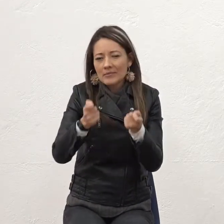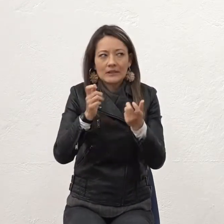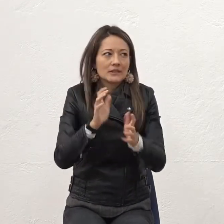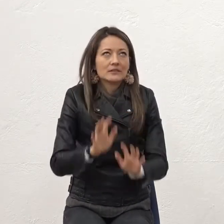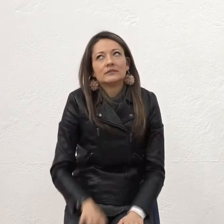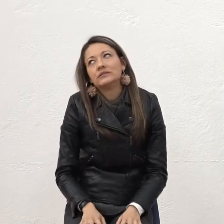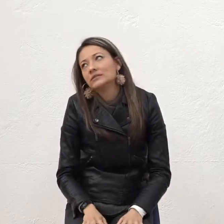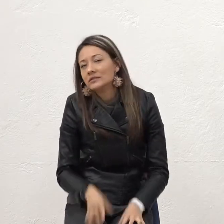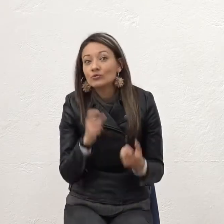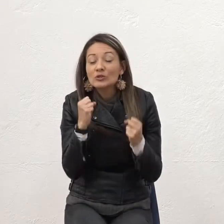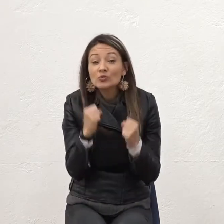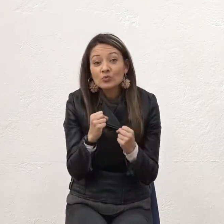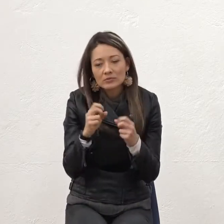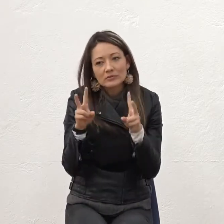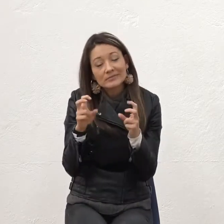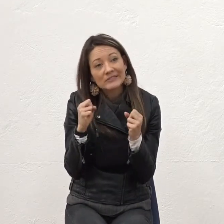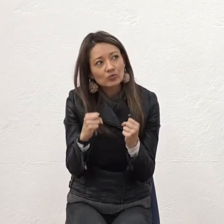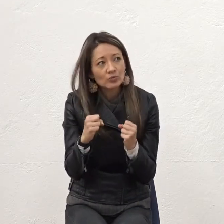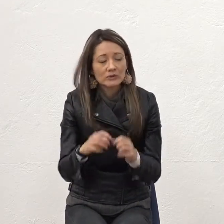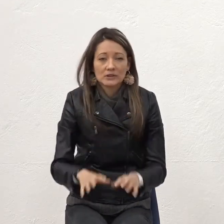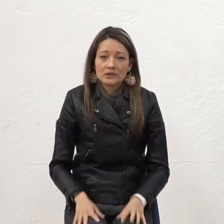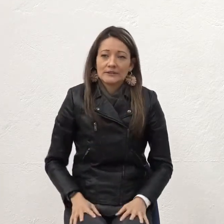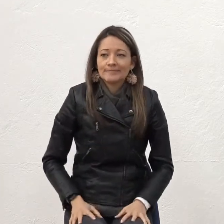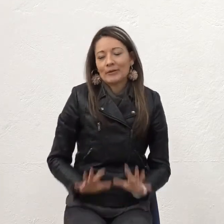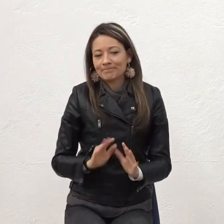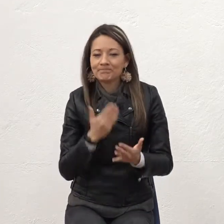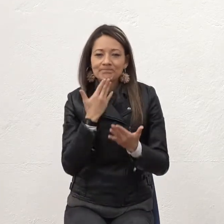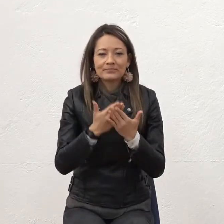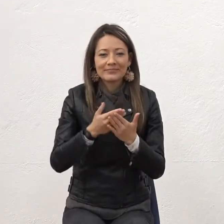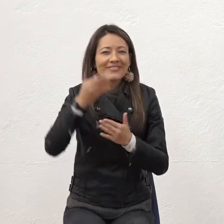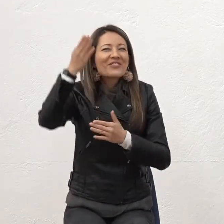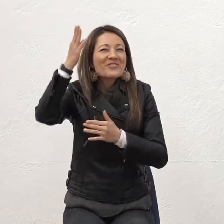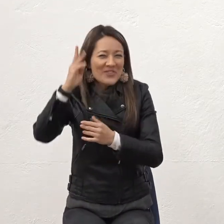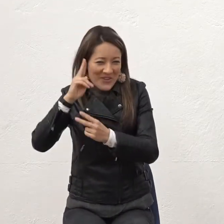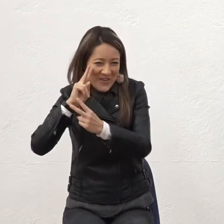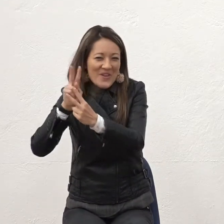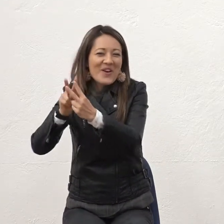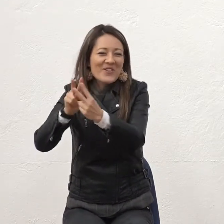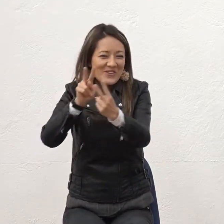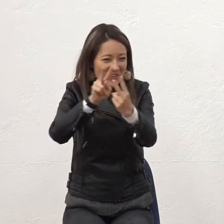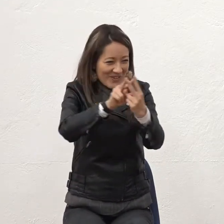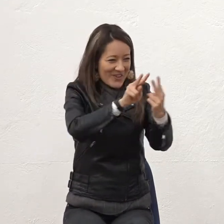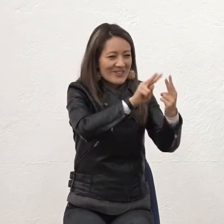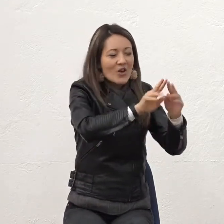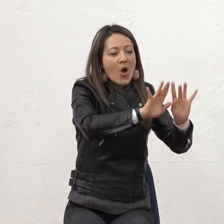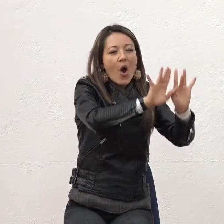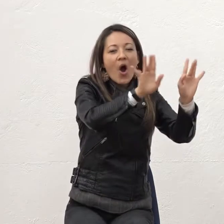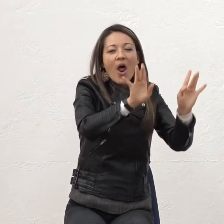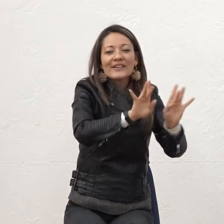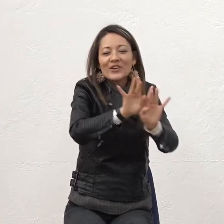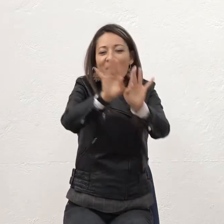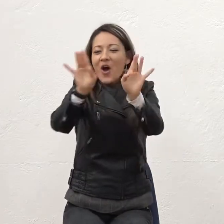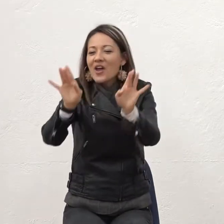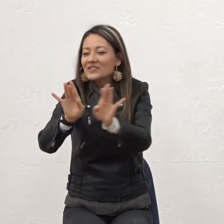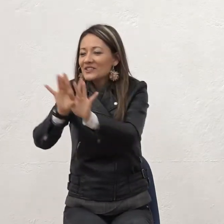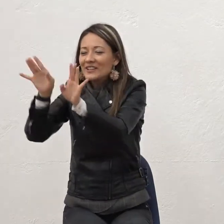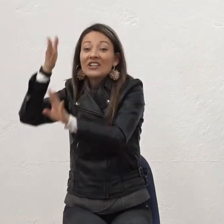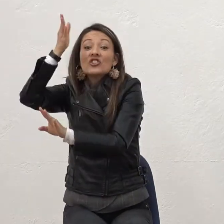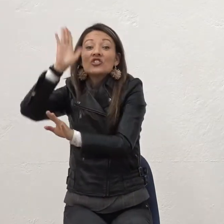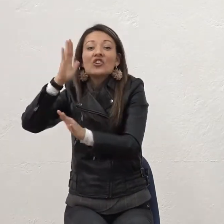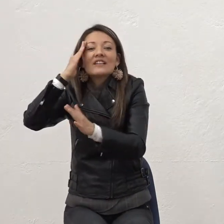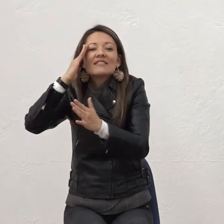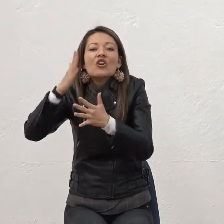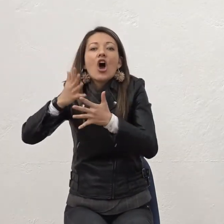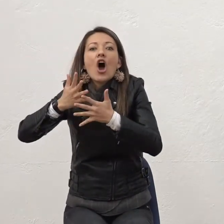decía: no, él toca hablarle duro. Pero Dios conoce nuestro corazón, Dios sabe cómo nos habla,